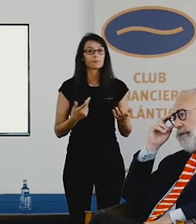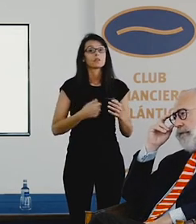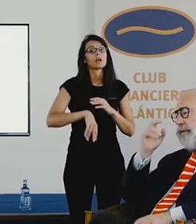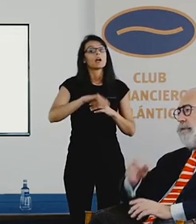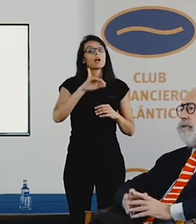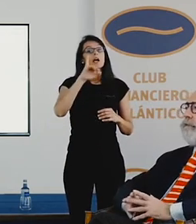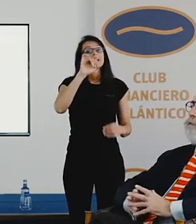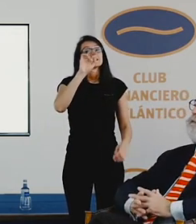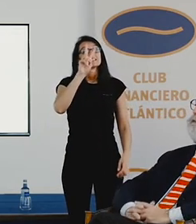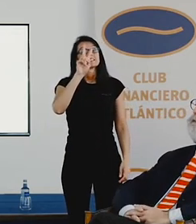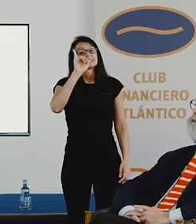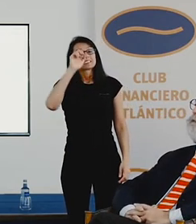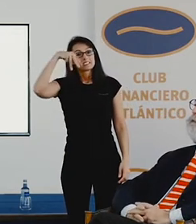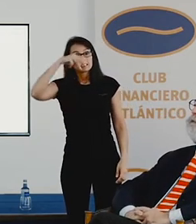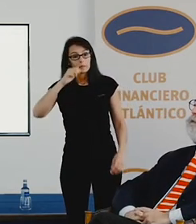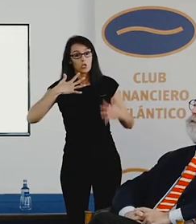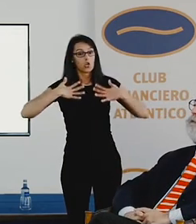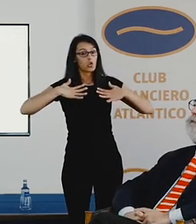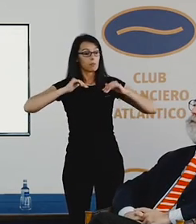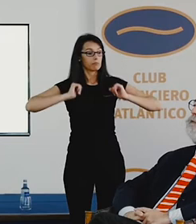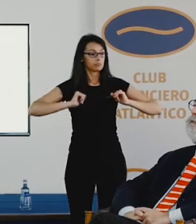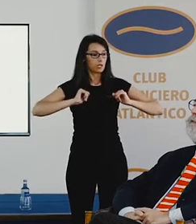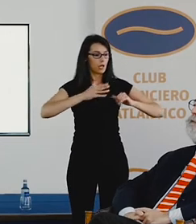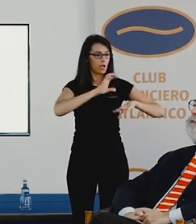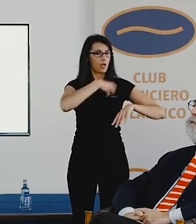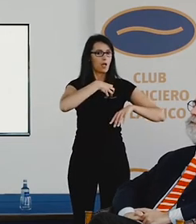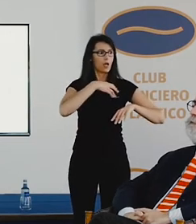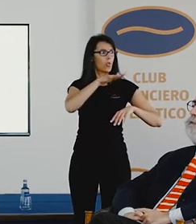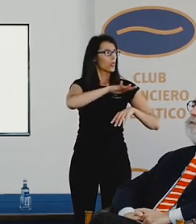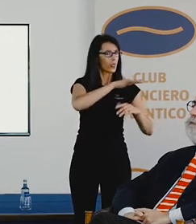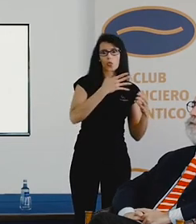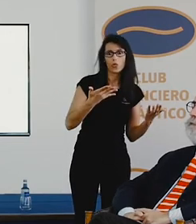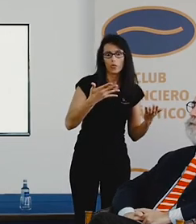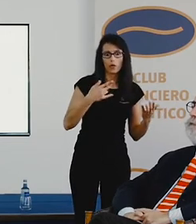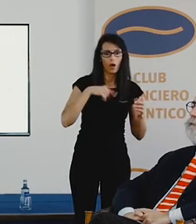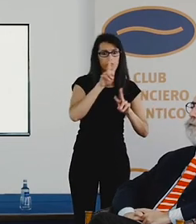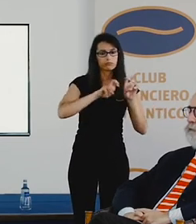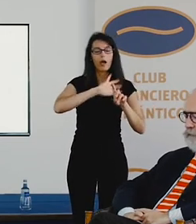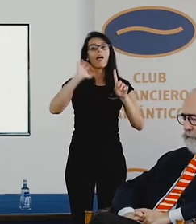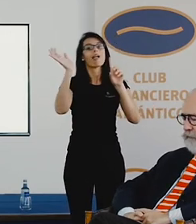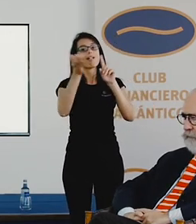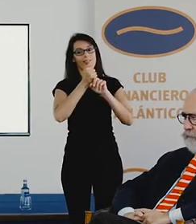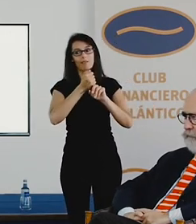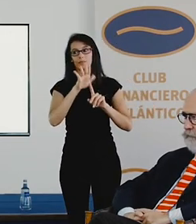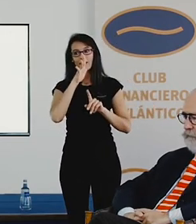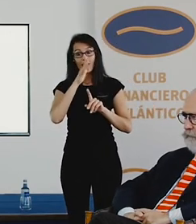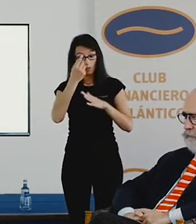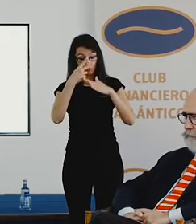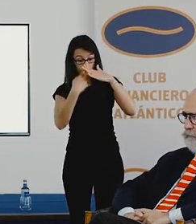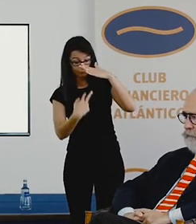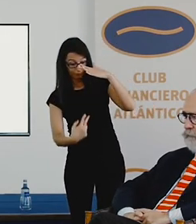una baliza que te la pones en la ropa en cualquier sitio y te encuentra, de esto van a venir más cosas, o sea, sabe dónde está esa cosa, aunque sea debajo del agua,